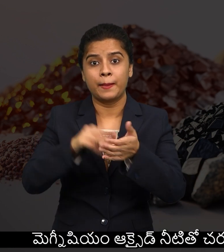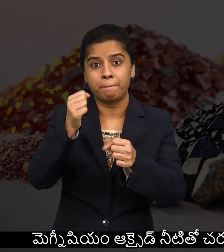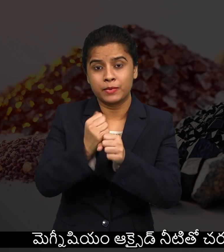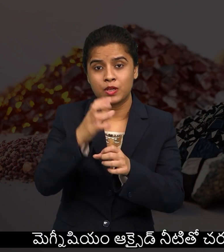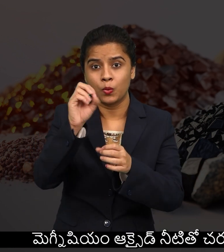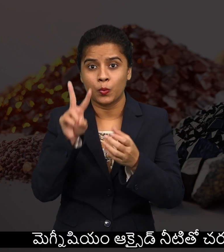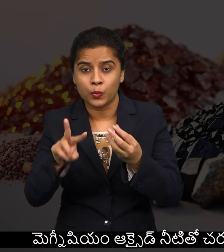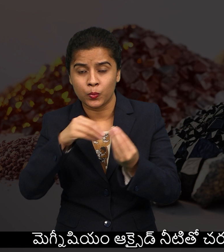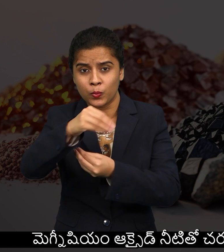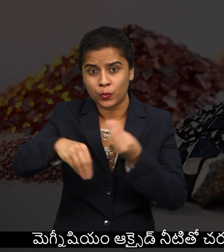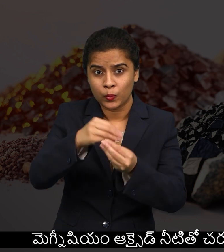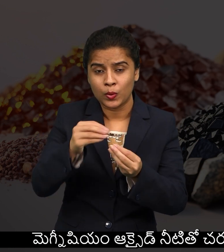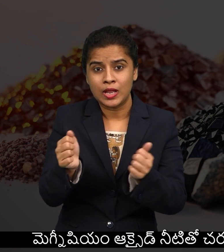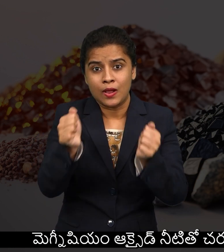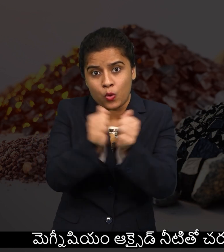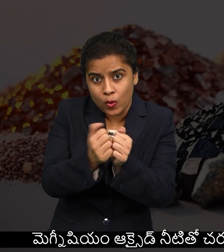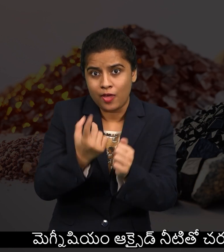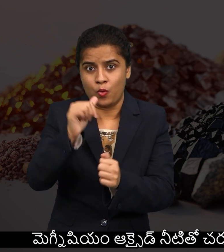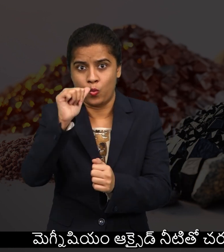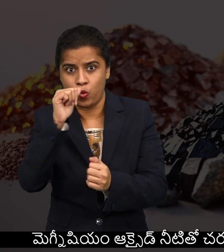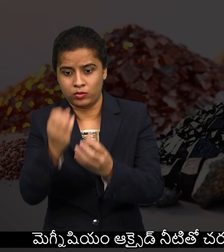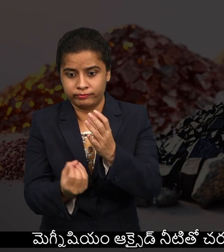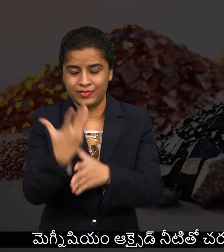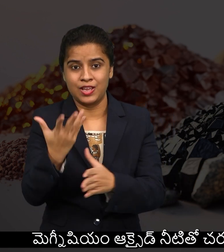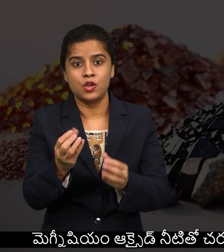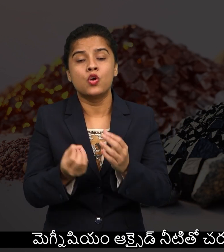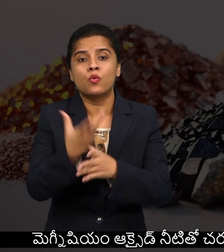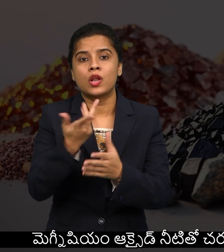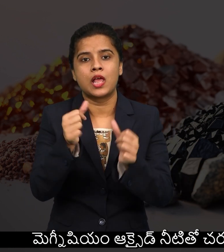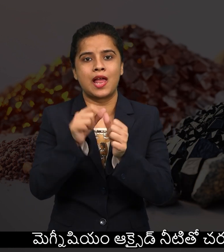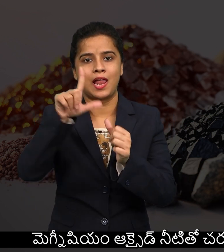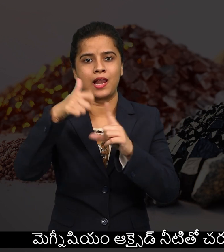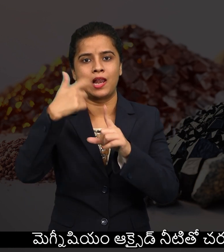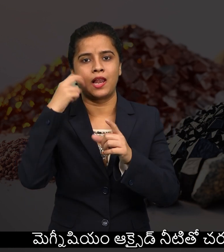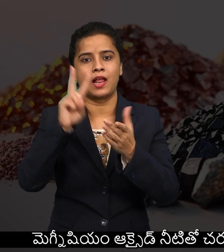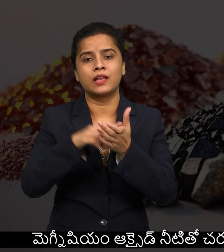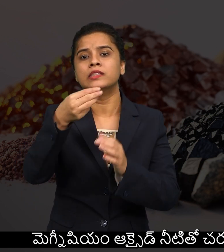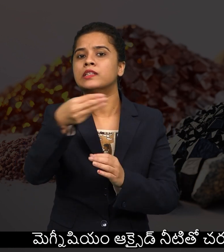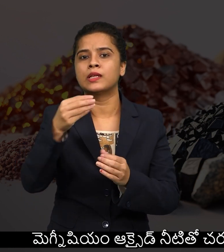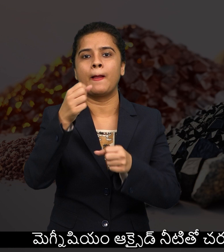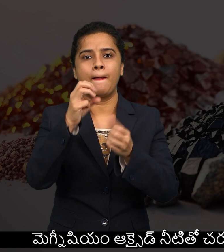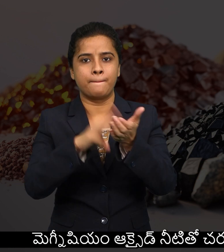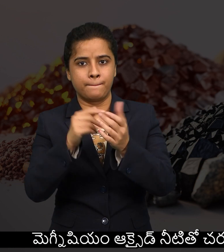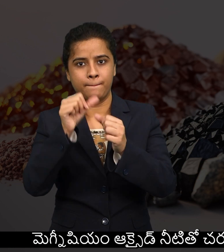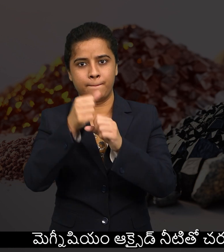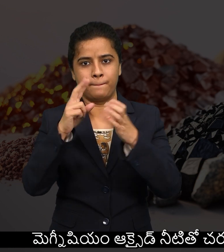మెగ్నీషియం ఆక్సైడ్ నీటితో చర్య జరిపి మెగ్నీషియం హైడ్రాక్సైడ్ అని పిలువబడే క్షారాన్ని ఏర్పరుస్తుంది.